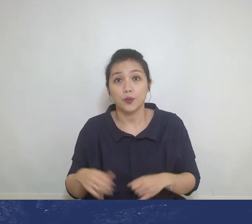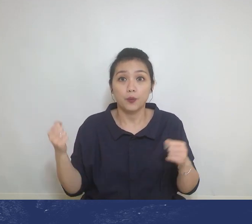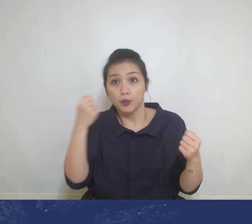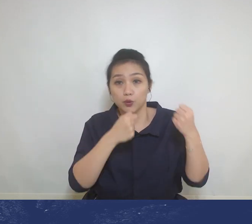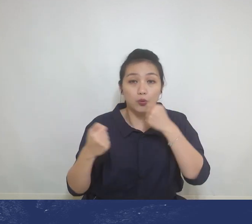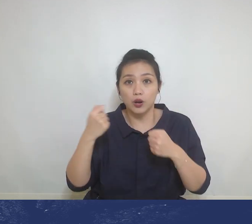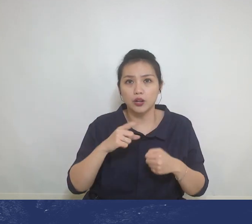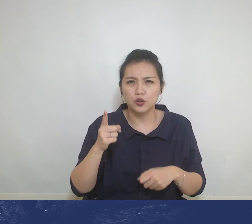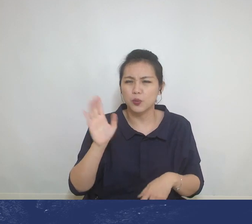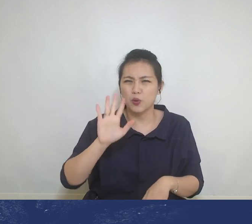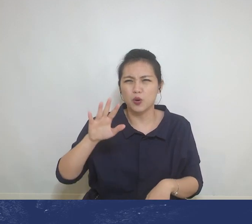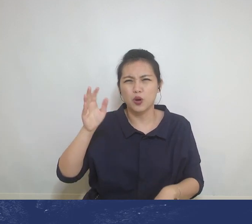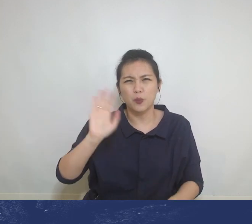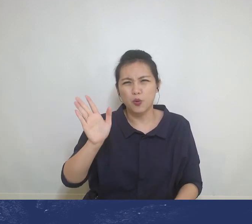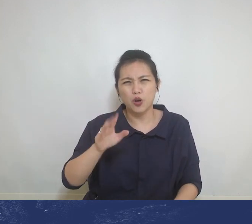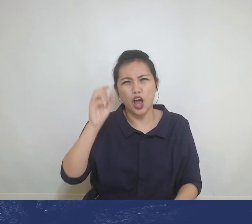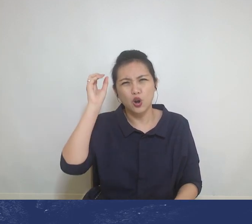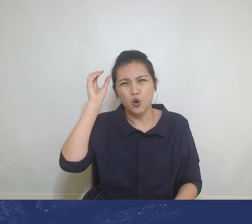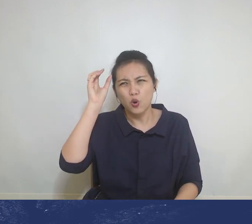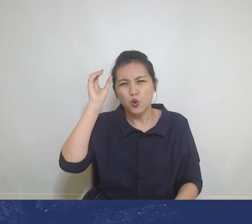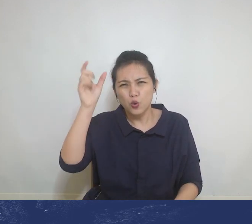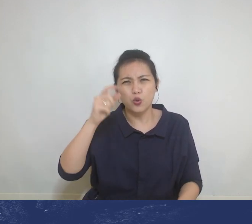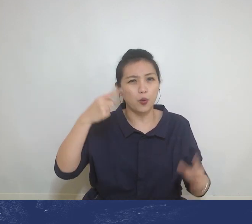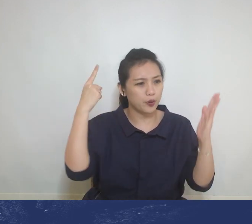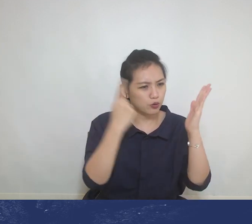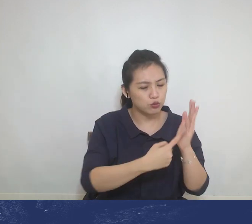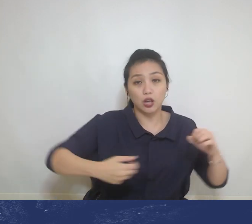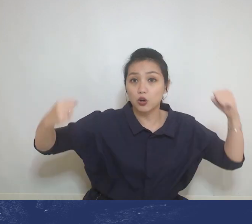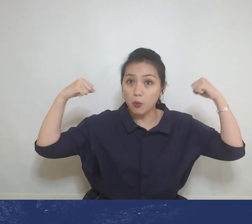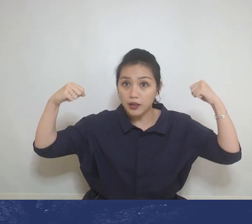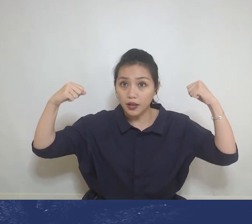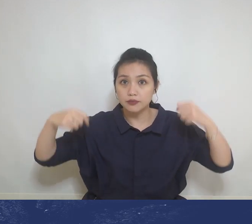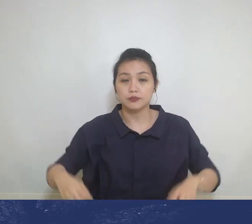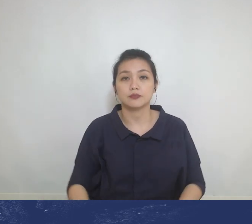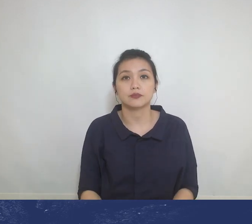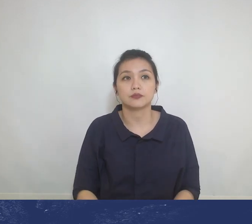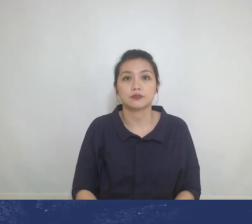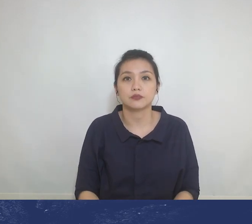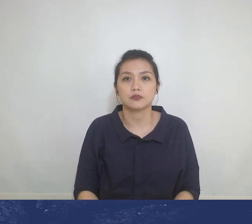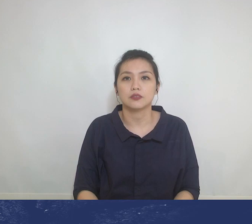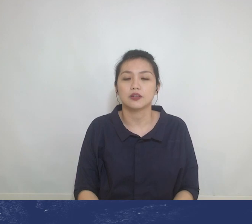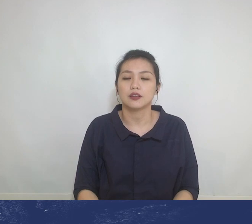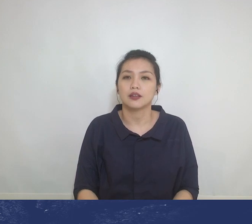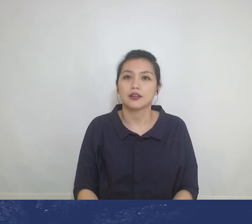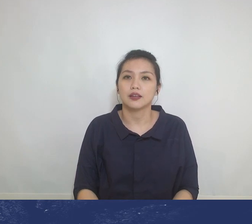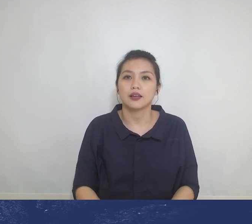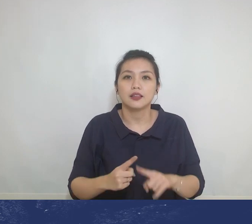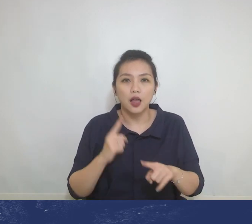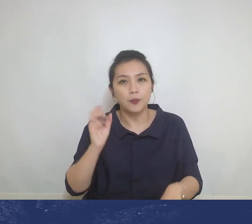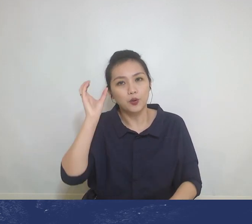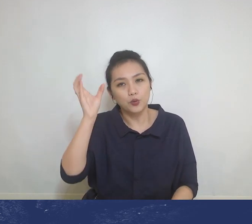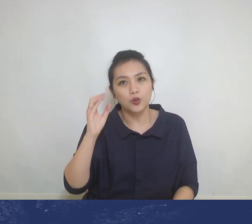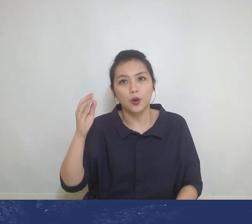itu bukan mau menunjukkan kekuatannya. Tapi dia mau menunjukkan bahwa Yakub itu bukan orang yang kuat. Yakub itu